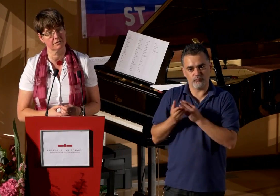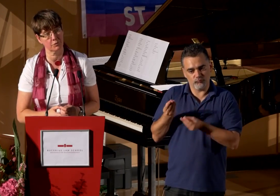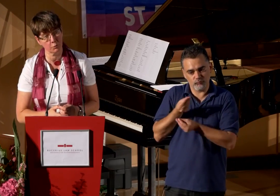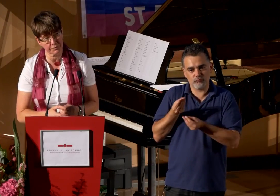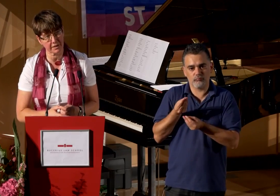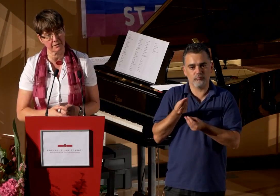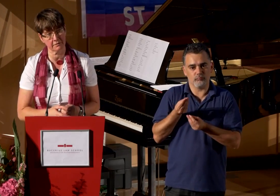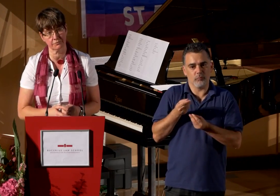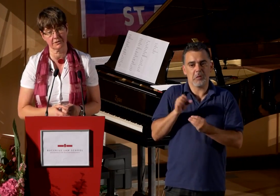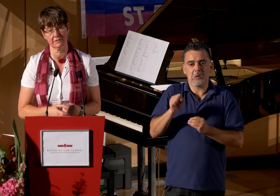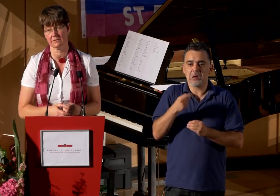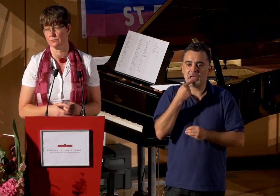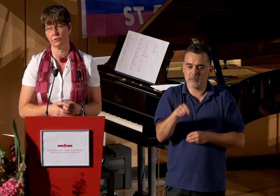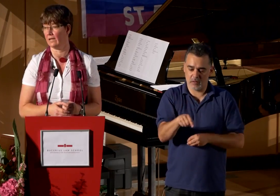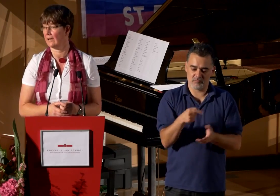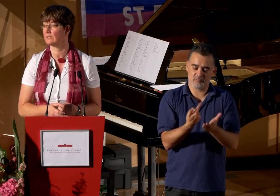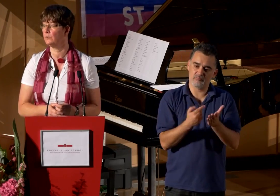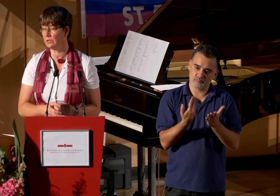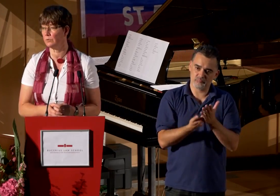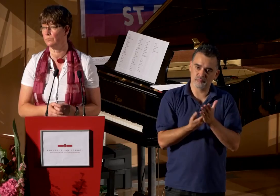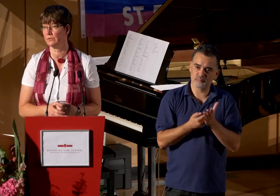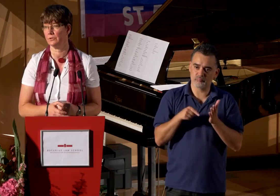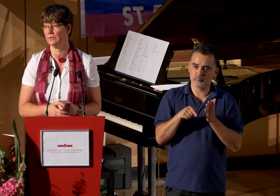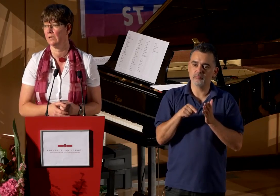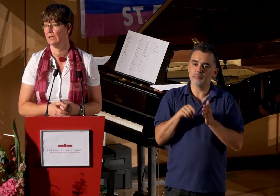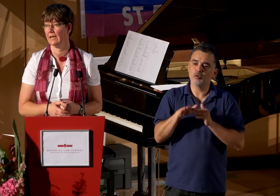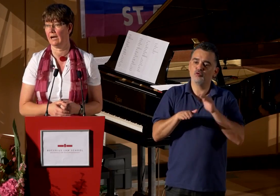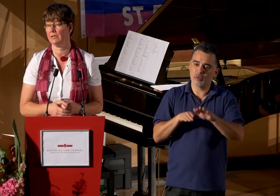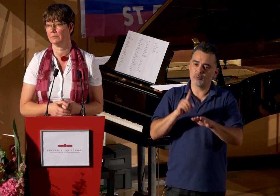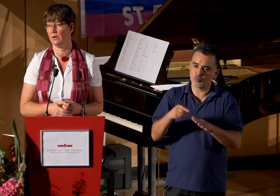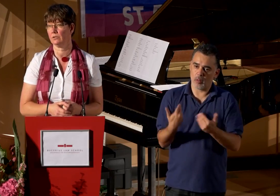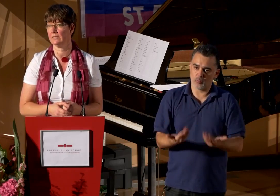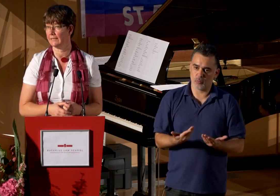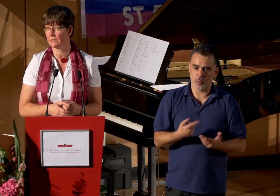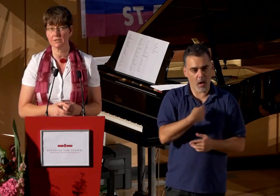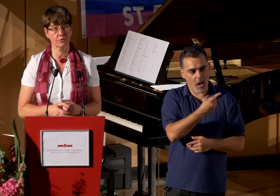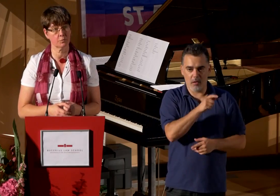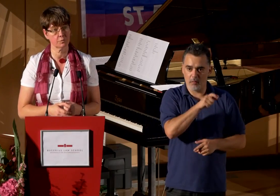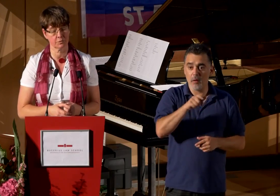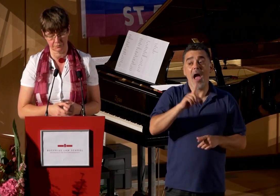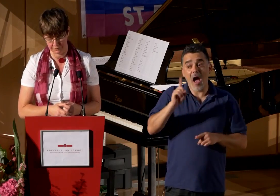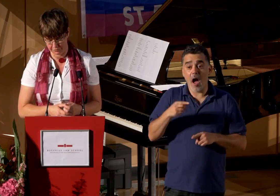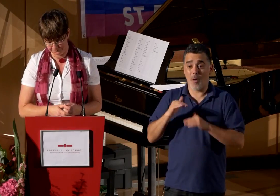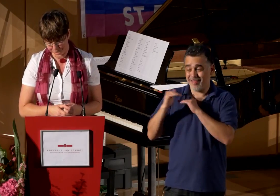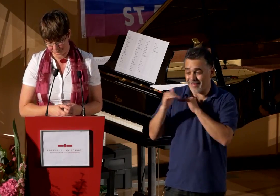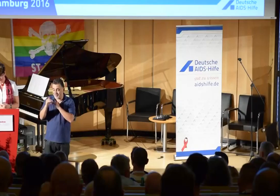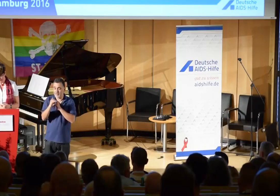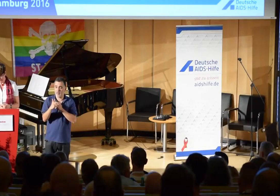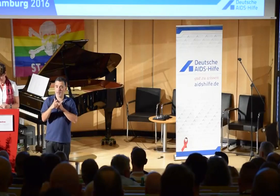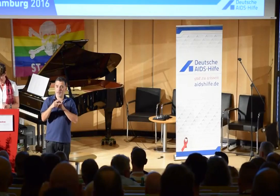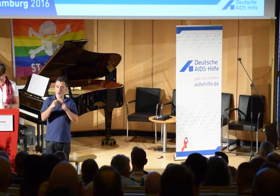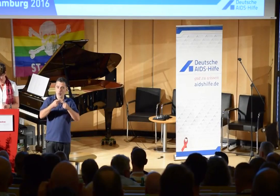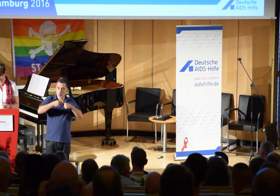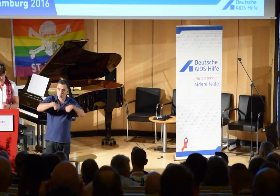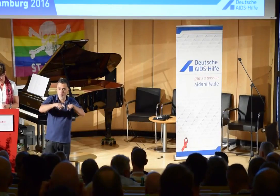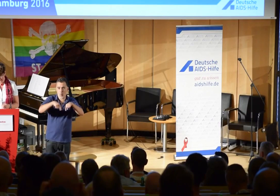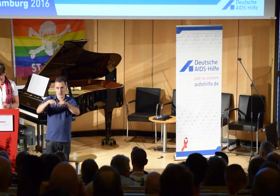auf die man sich berufen kann, auf die sich sowohl alle Akteure berufen können, aber eben auch die Länder und die Kommunen berufen können.